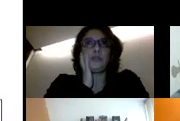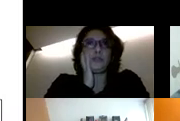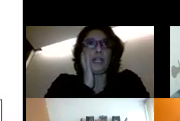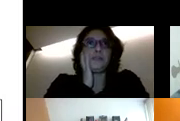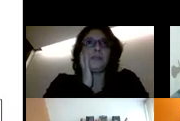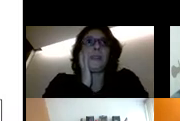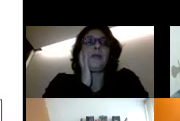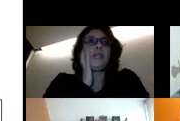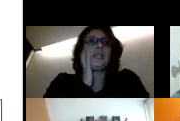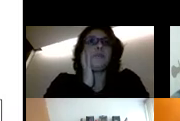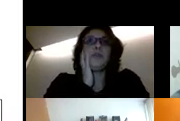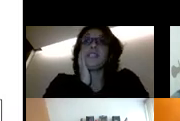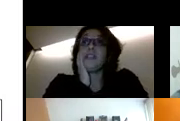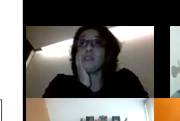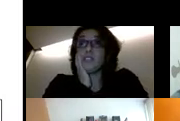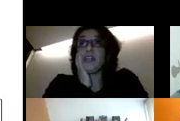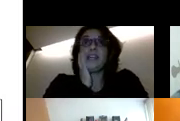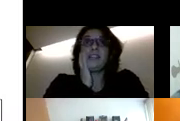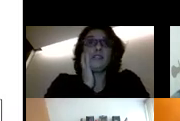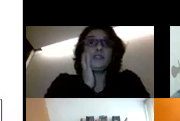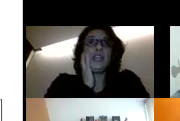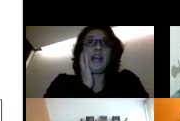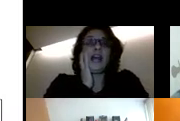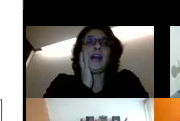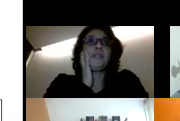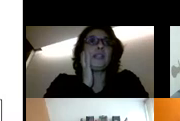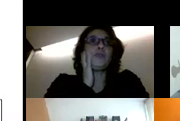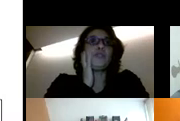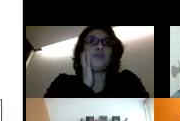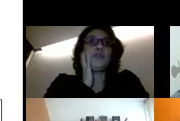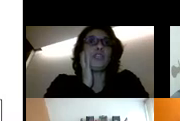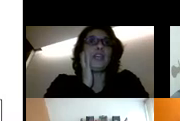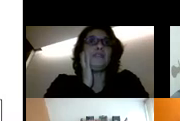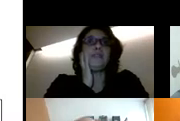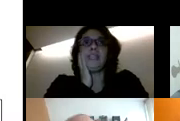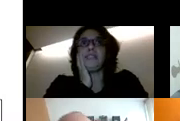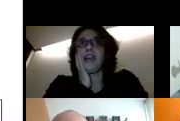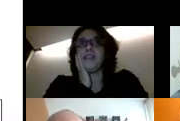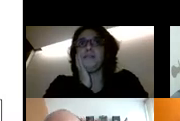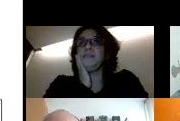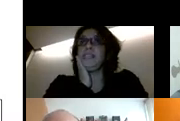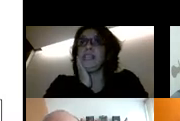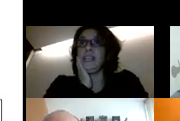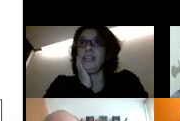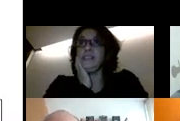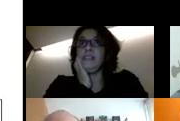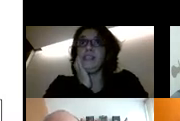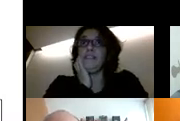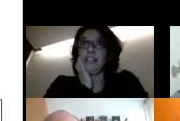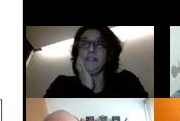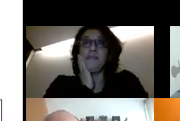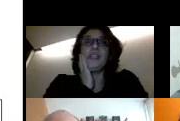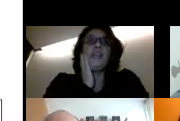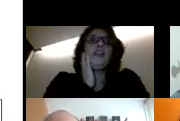de cláusulas. Por ejemplo, que estaban asociadas entonces a recursos como ser, estar, tener